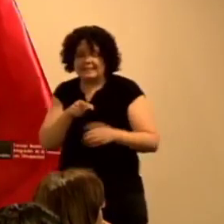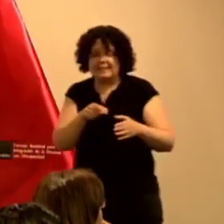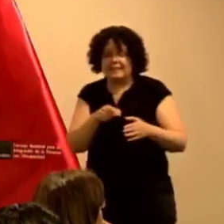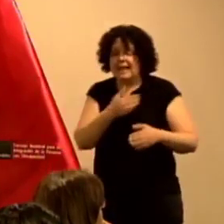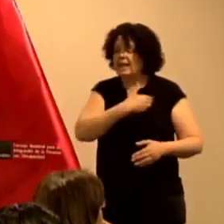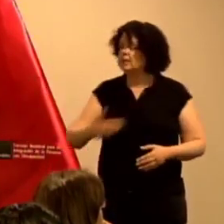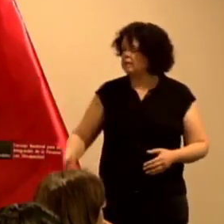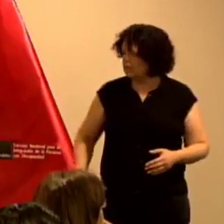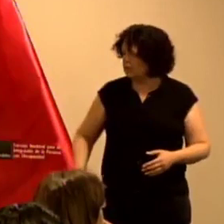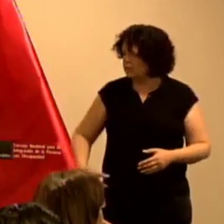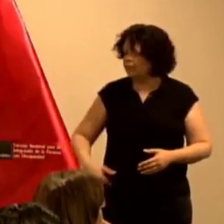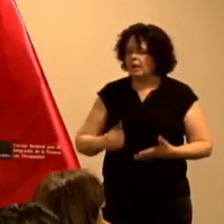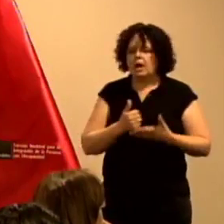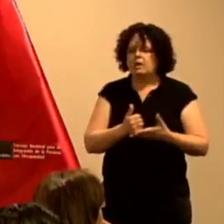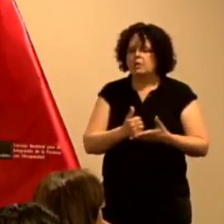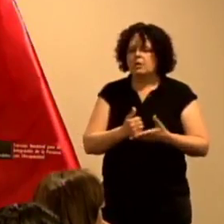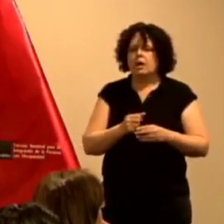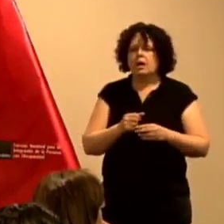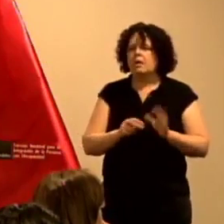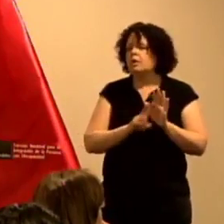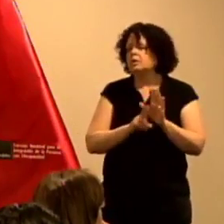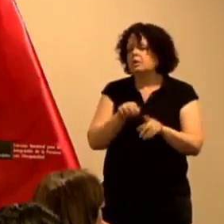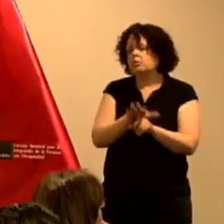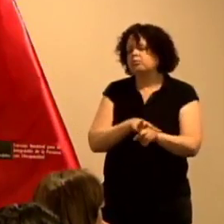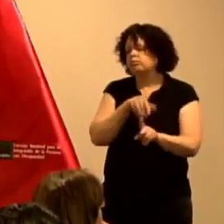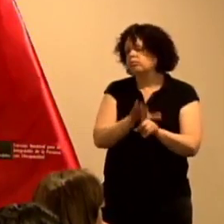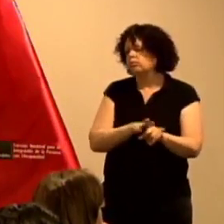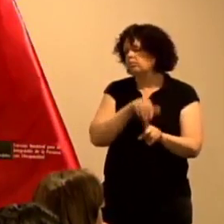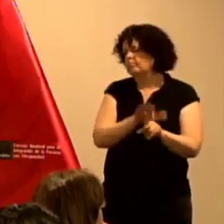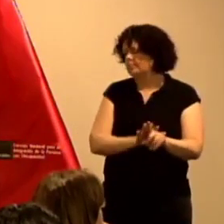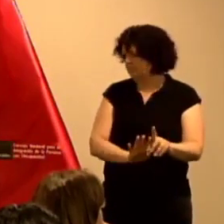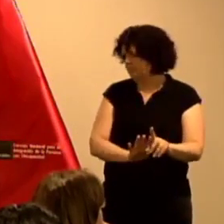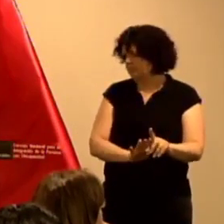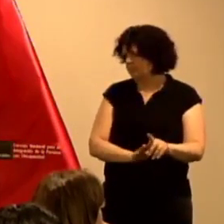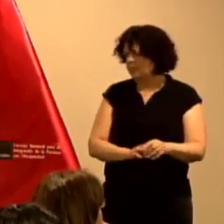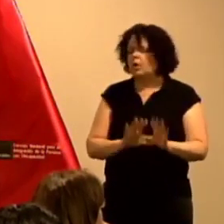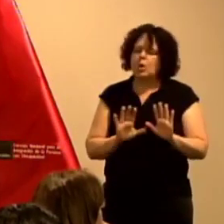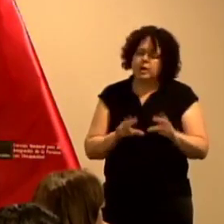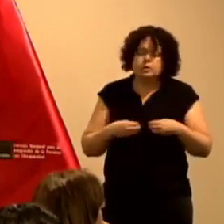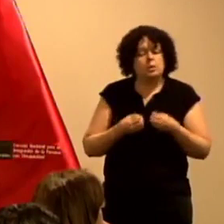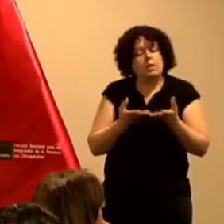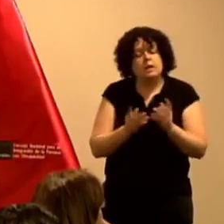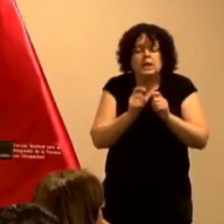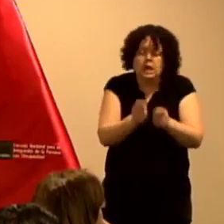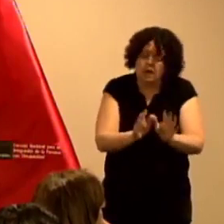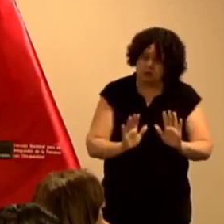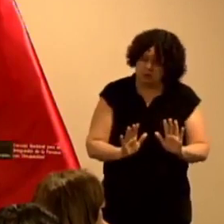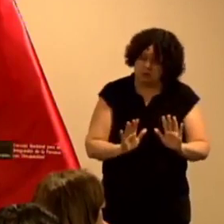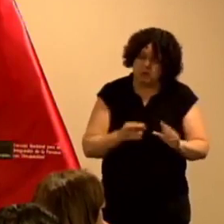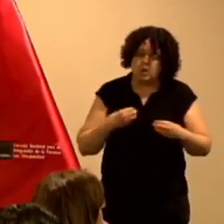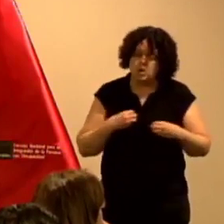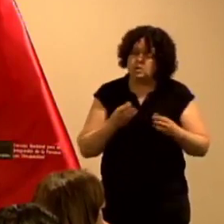el Estado interviene de manera voluntaria y por caridad. Es decir, bueno, conténtate con lo que te estoy dando porque